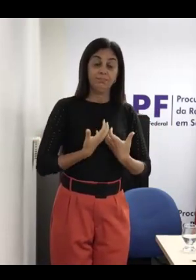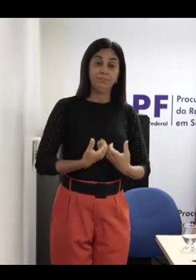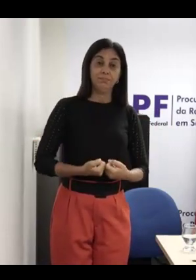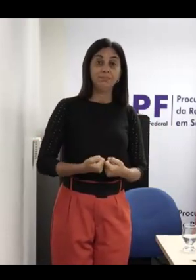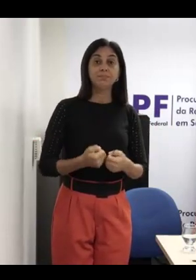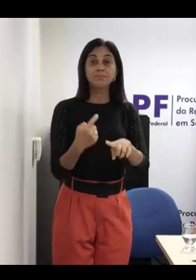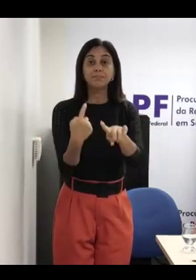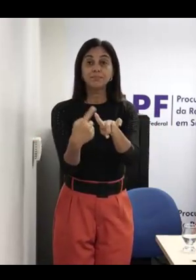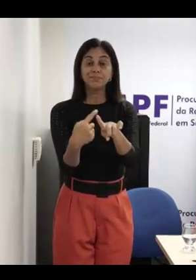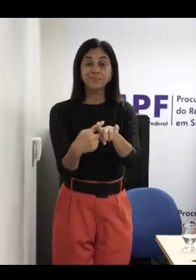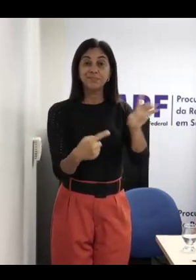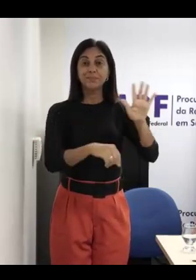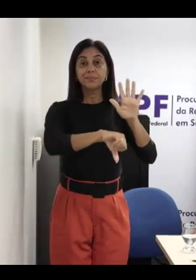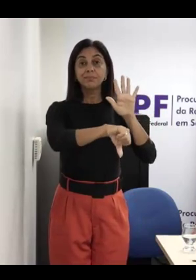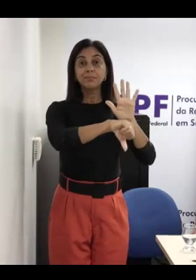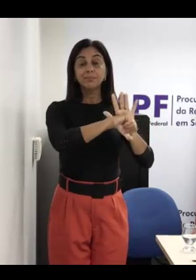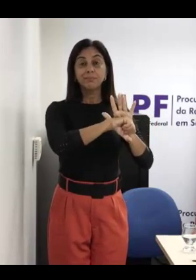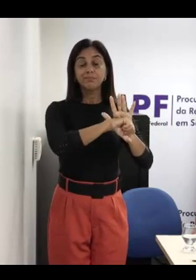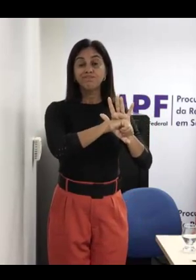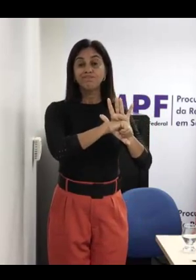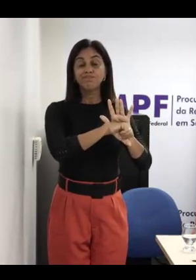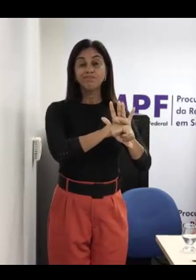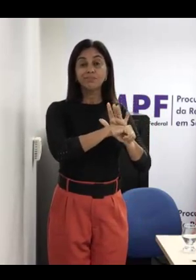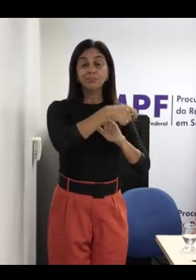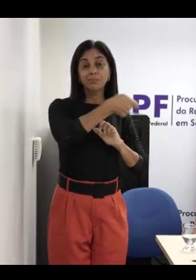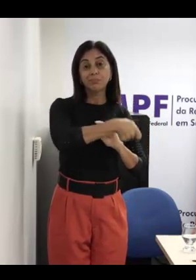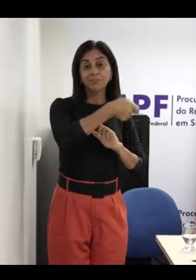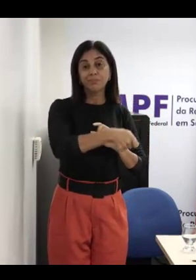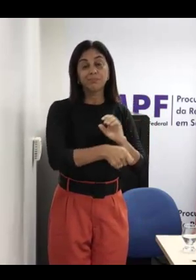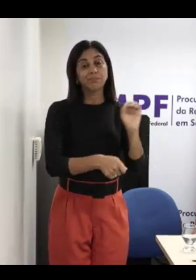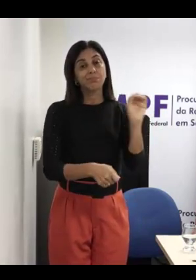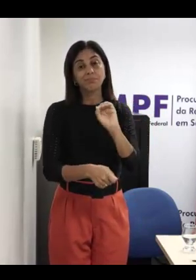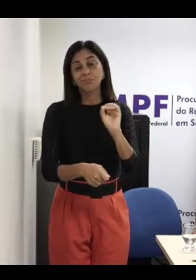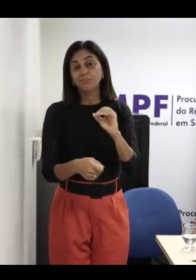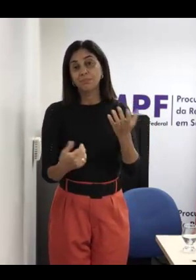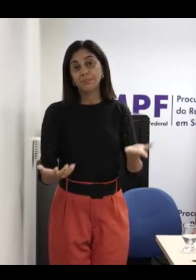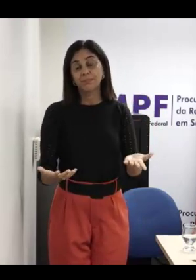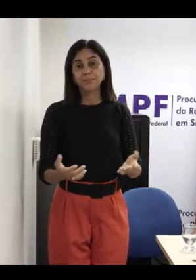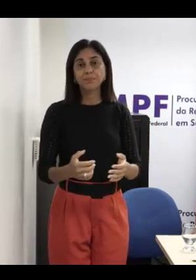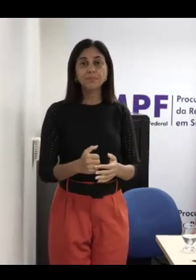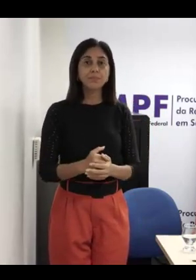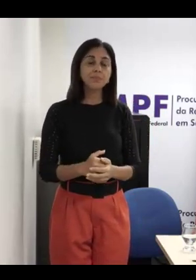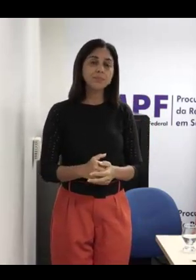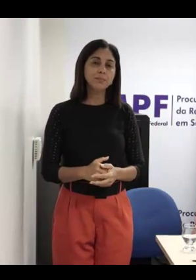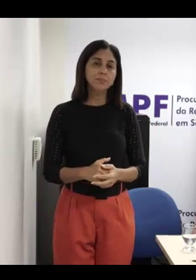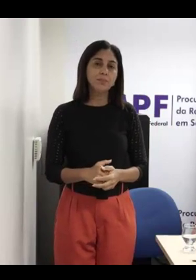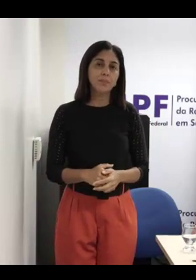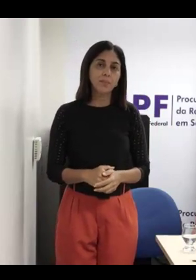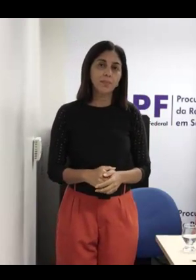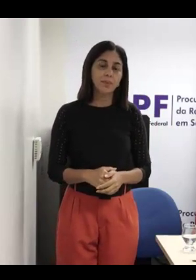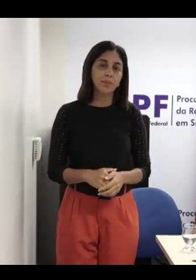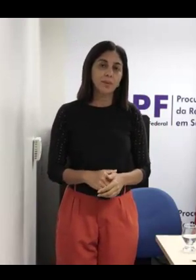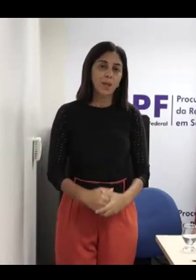impunidade com a com a sociedade agora eh nós temos um desafio muito grande da subnotificação